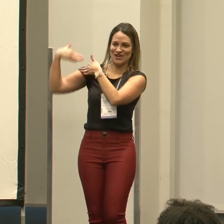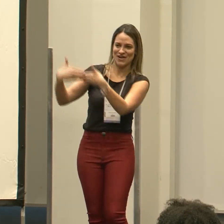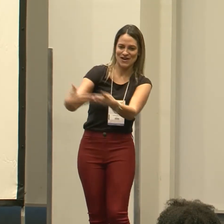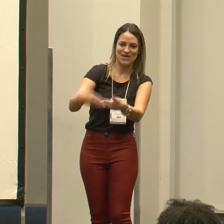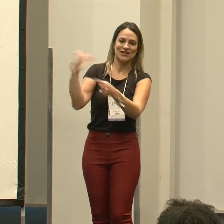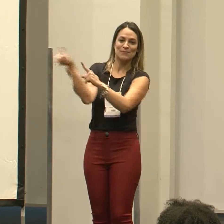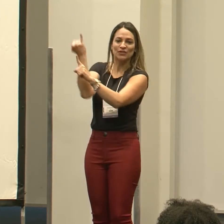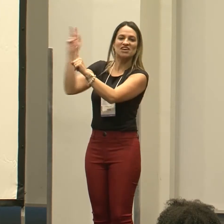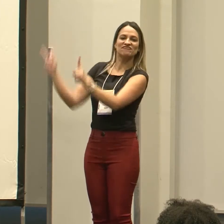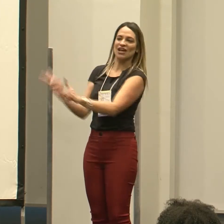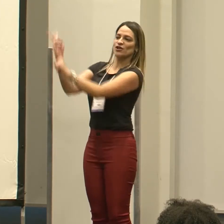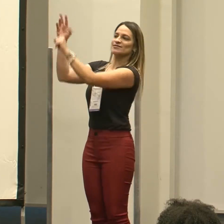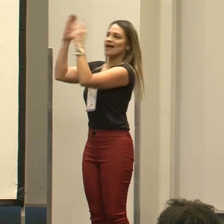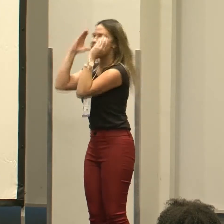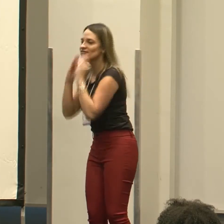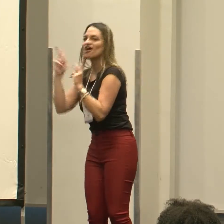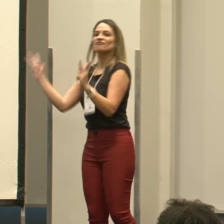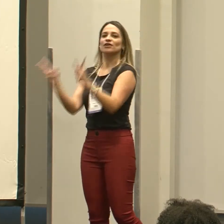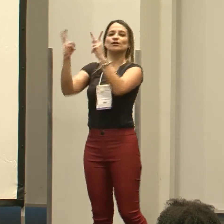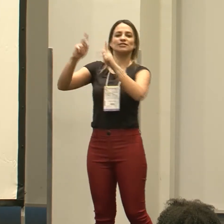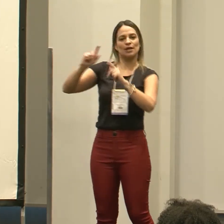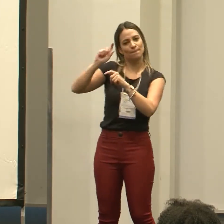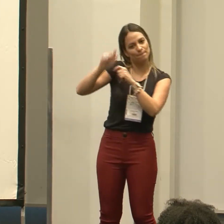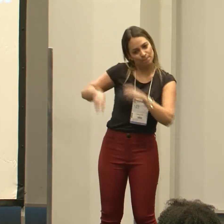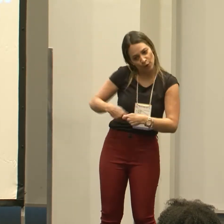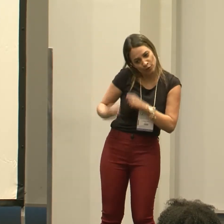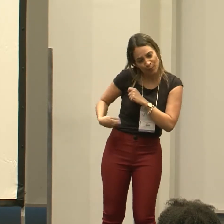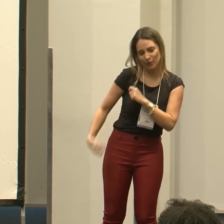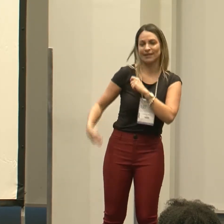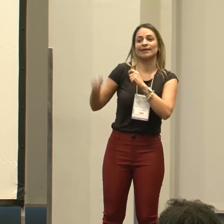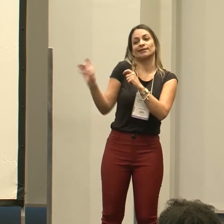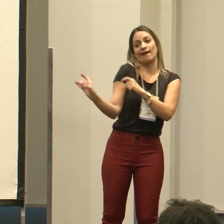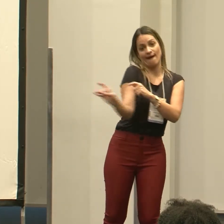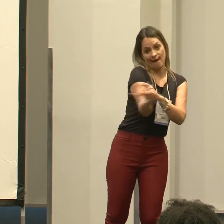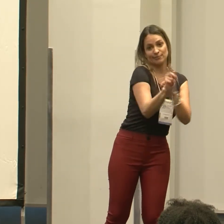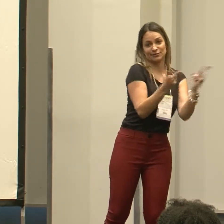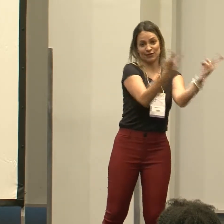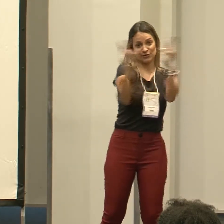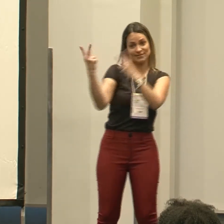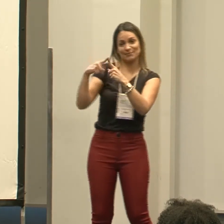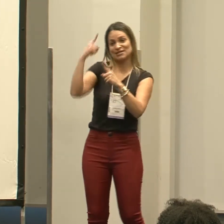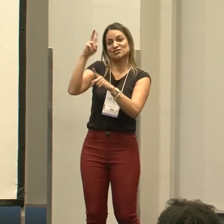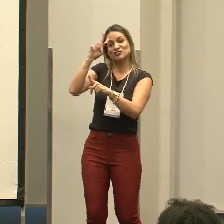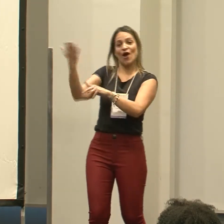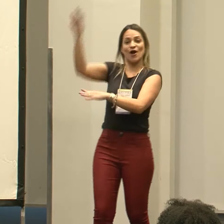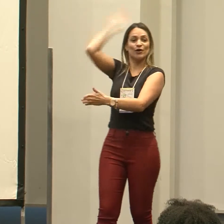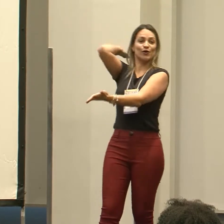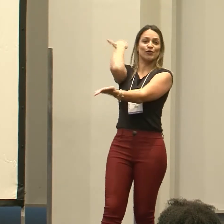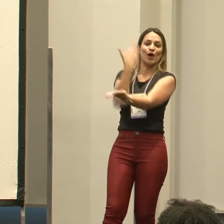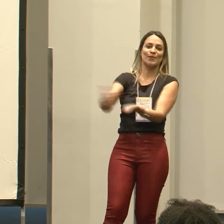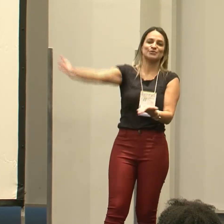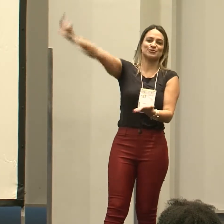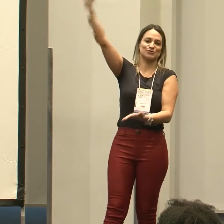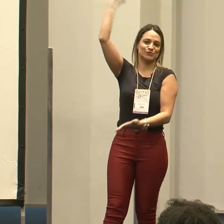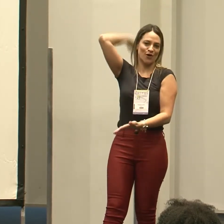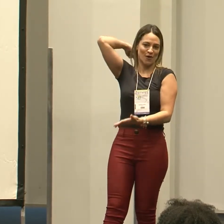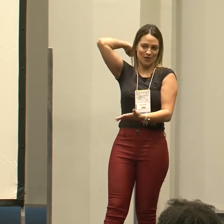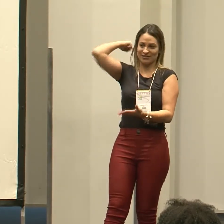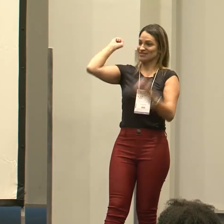precisamos continuar contando a nossa história. E isso é muito importante. Trazer esse recorte para que a gente possa valorizar a história, como